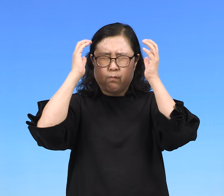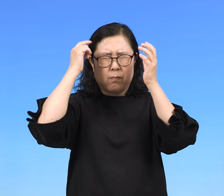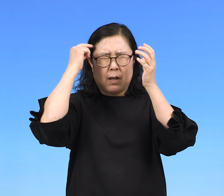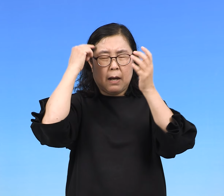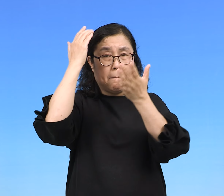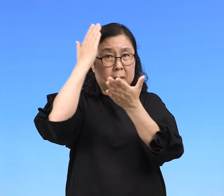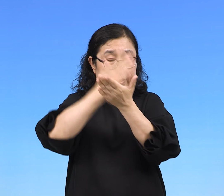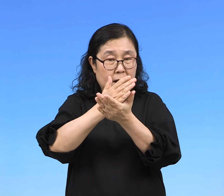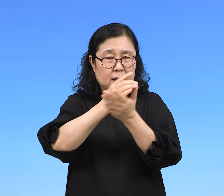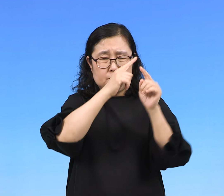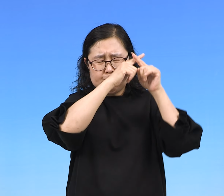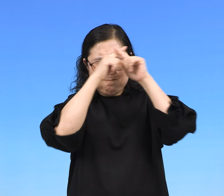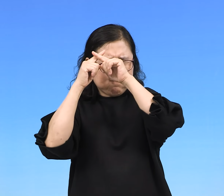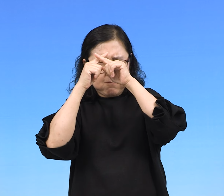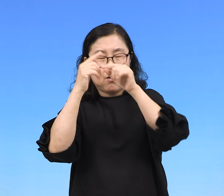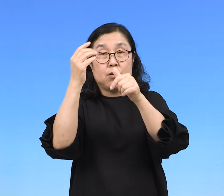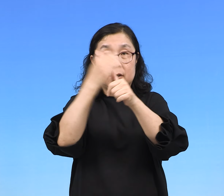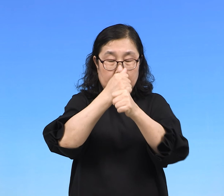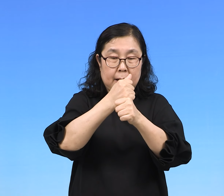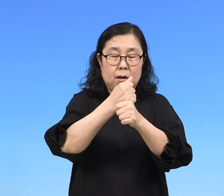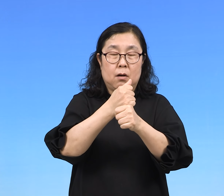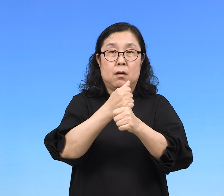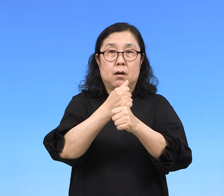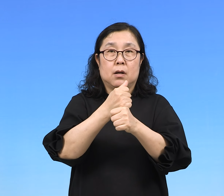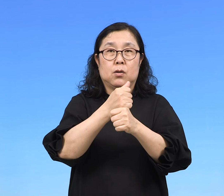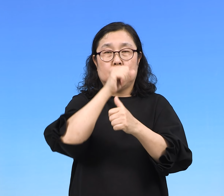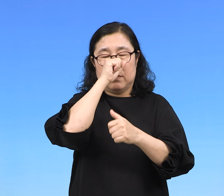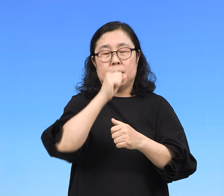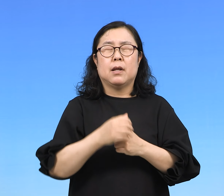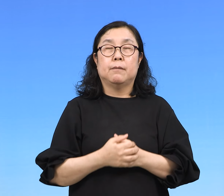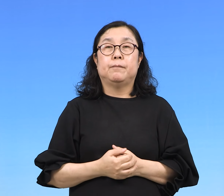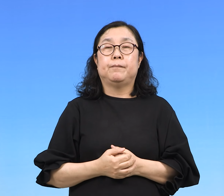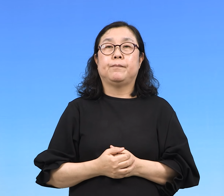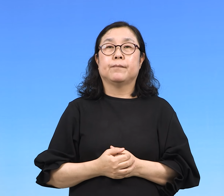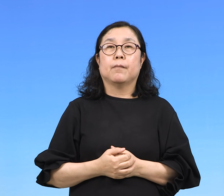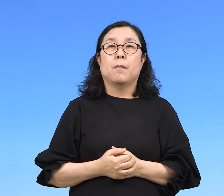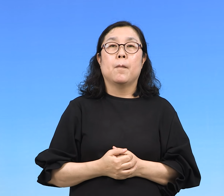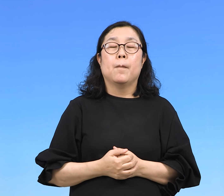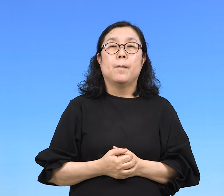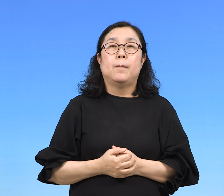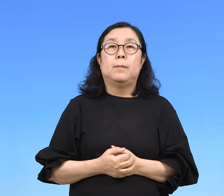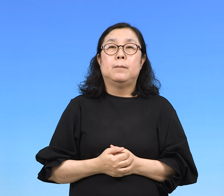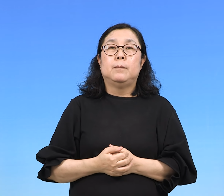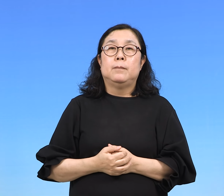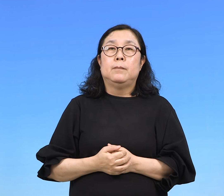계산하지 말고 붙잡으라는 거예요. 은혜를 내가 갈망합니다.